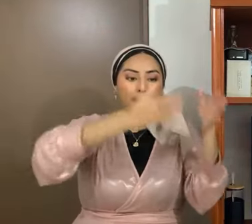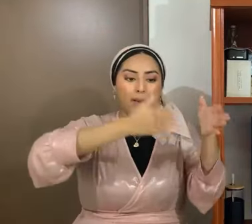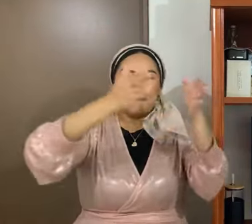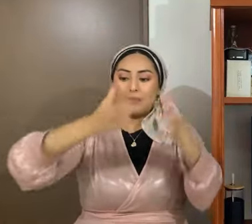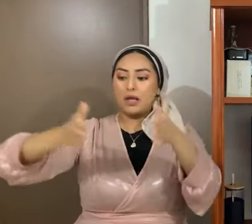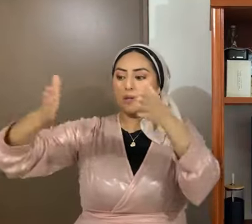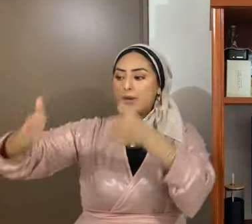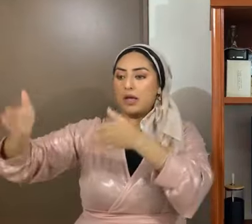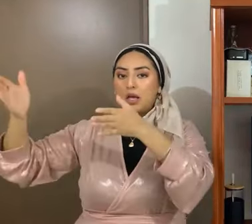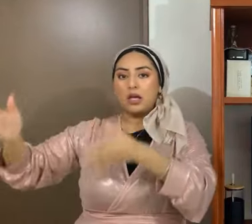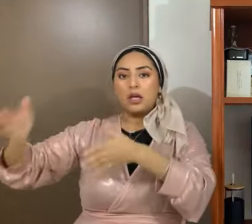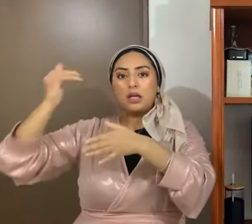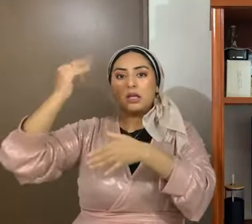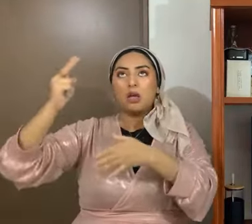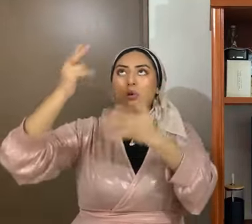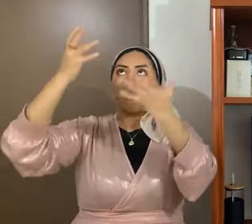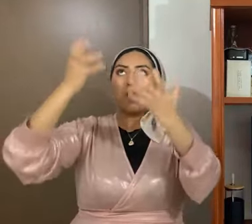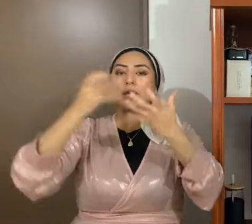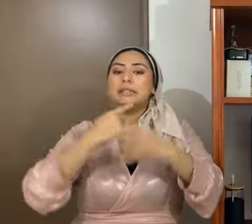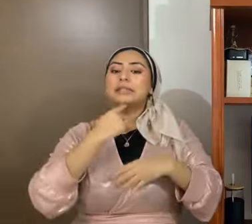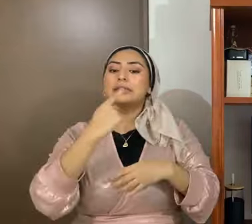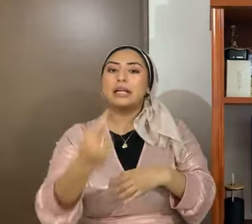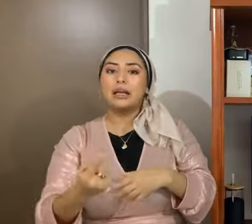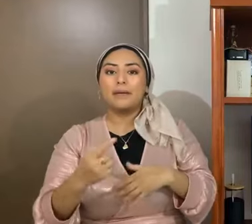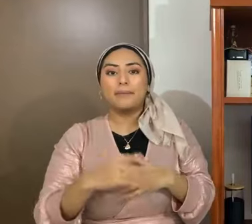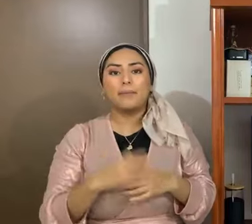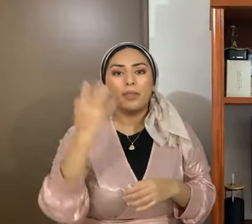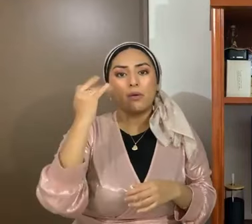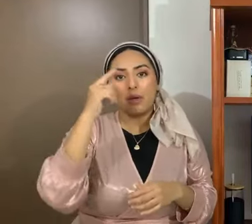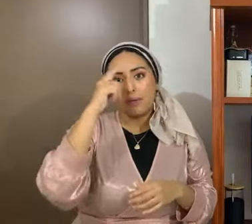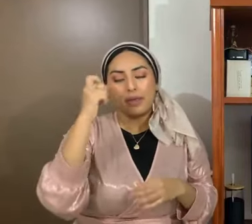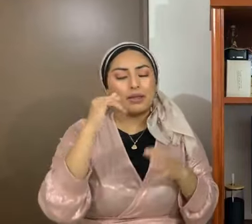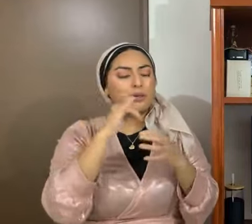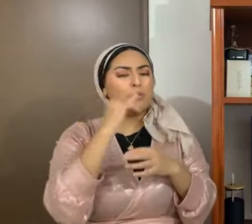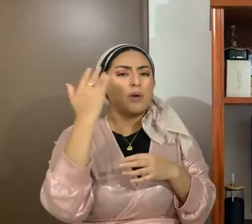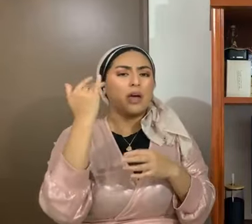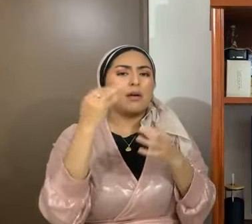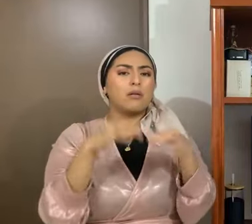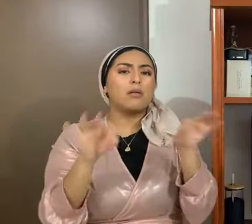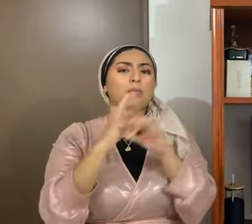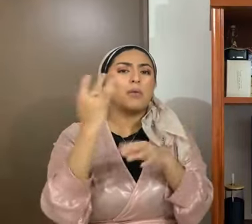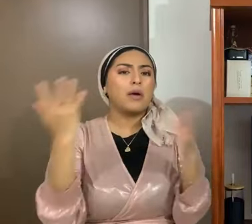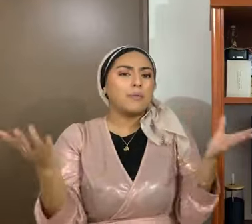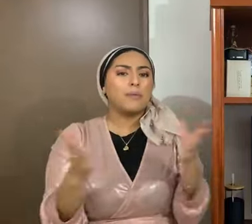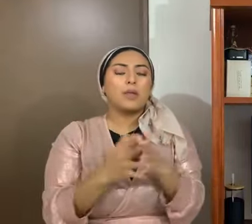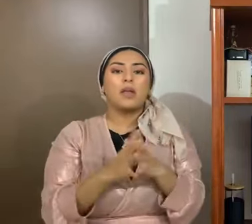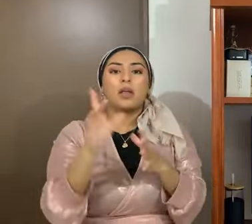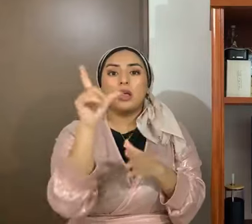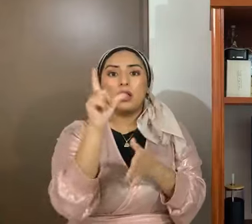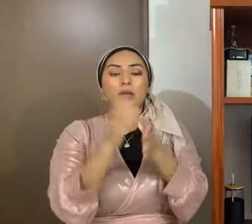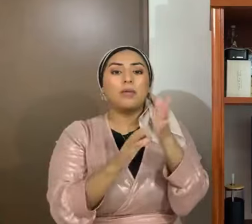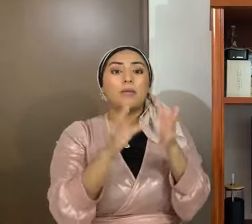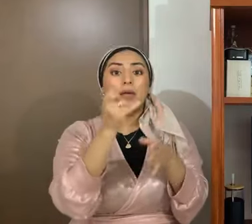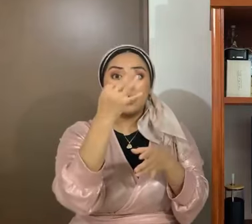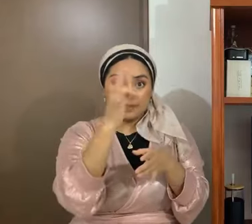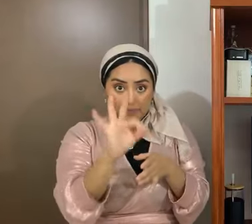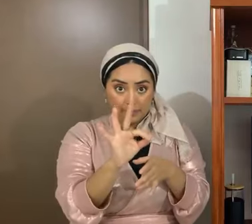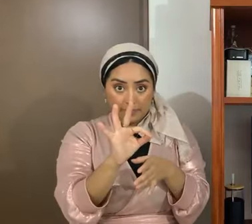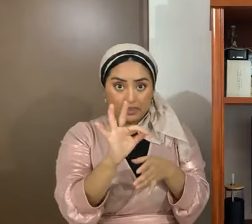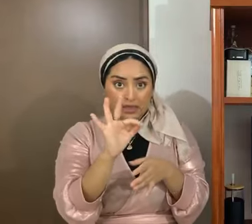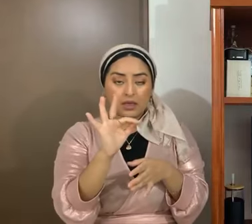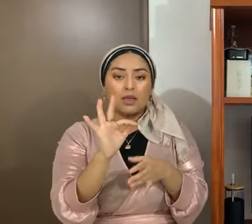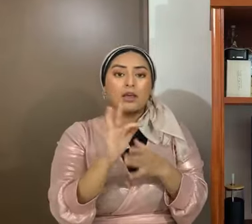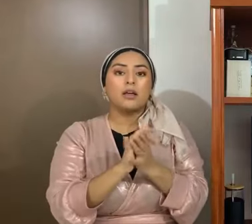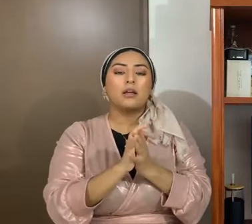que Yahweh quiso decirlo. ¿Por qué? Porque es muy importante. En Levítico 19, si no estoy